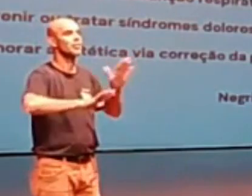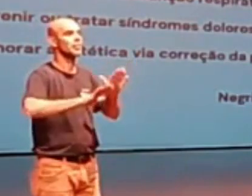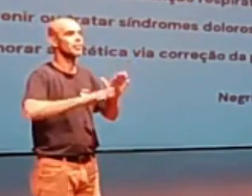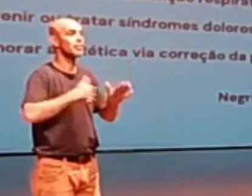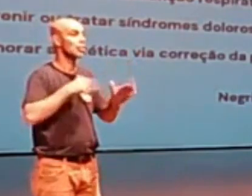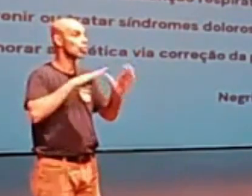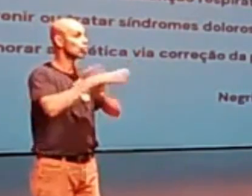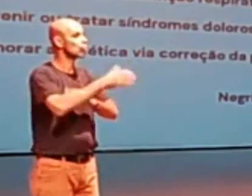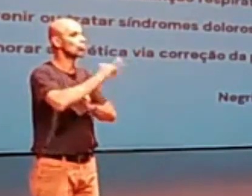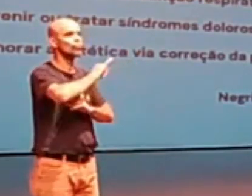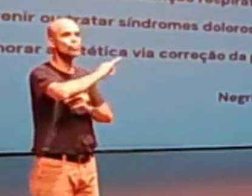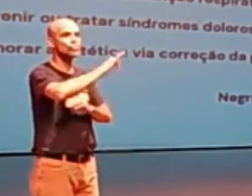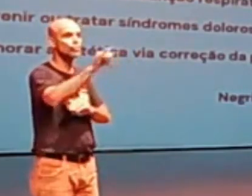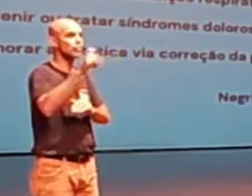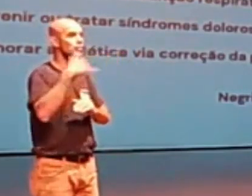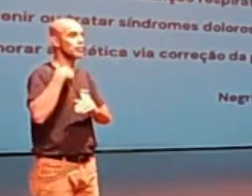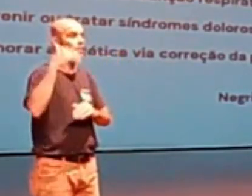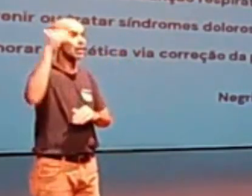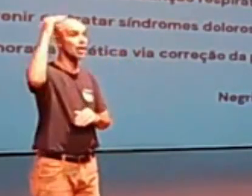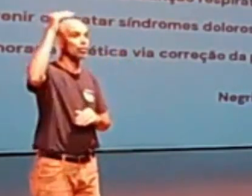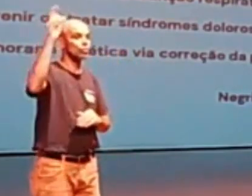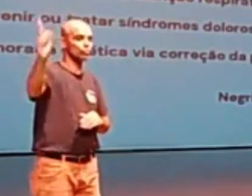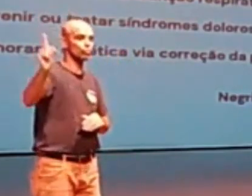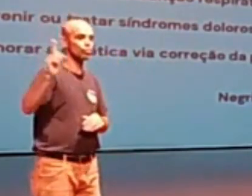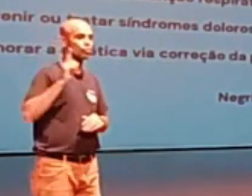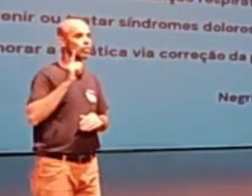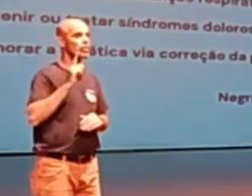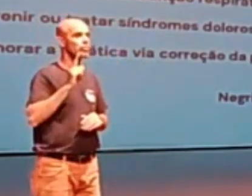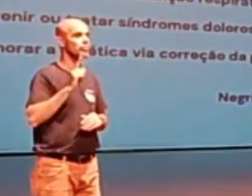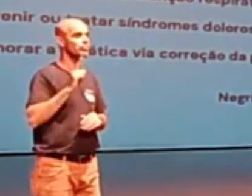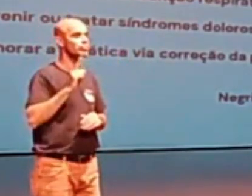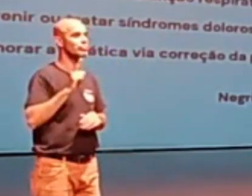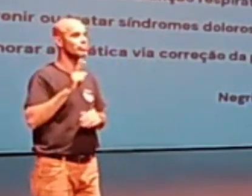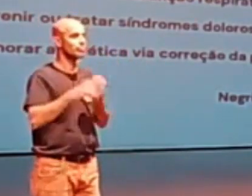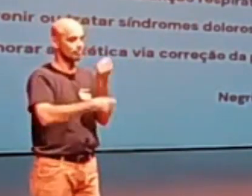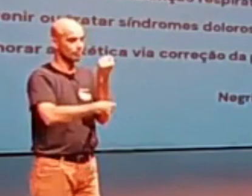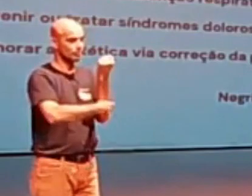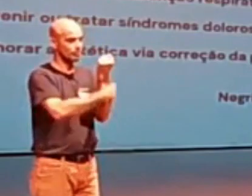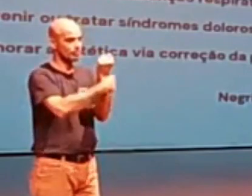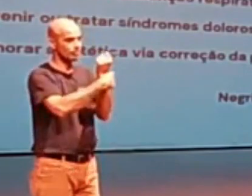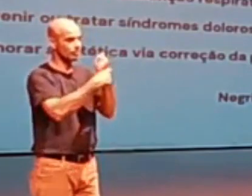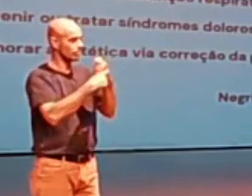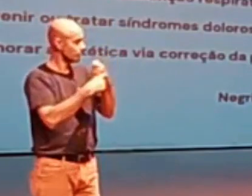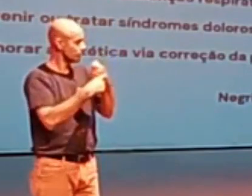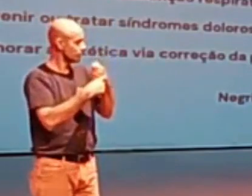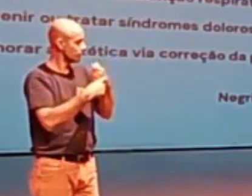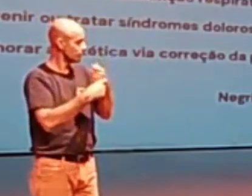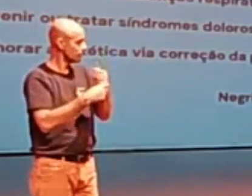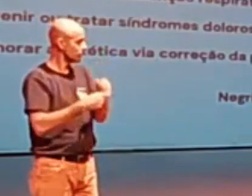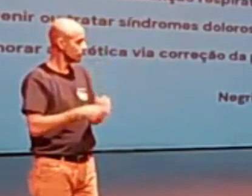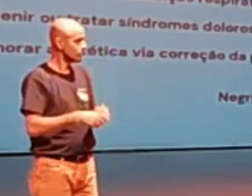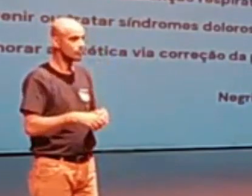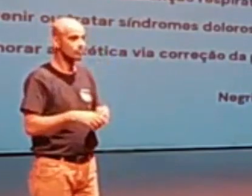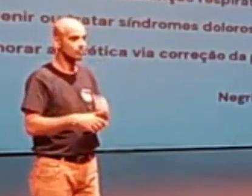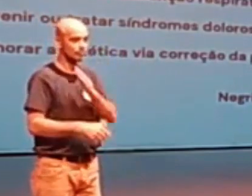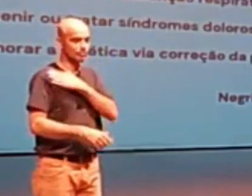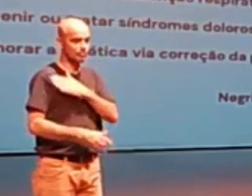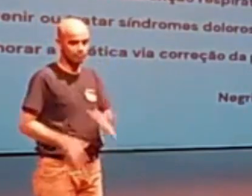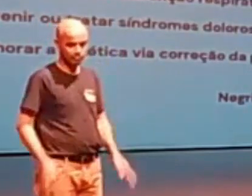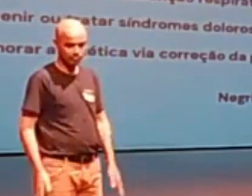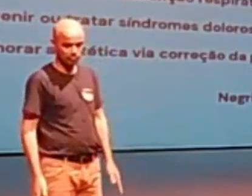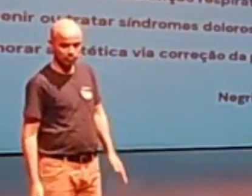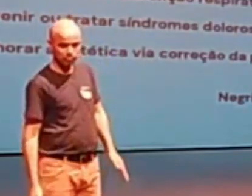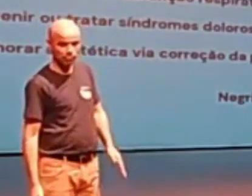costumo dizer que o paciente adulto que chega com escoliose, se ele tem, por exemplo, esse perfil aqui que eu estou fazendo para vocês, ele tem